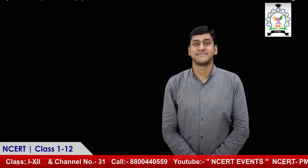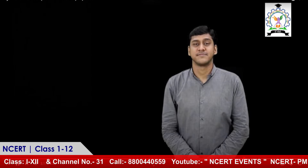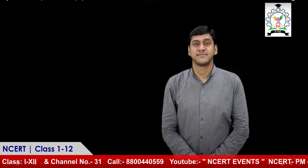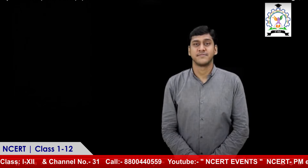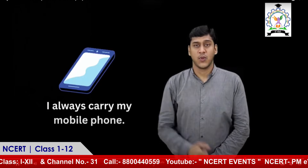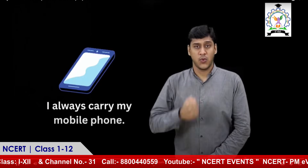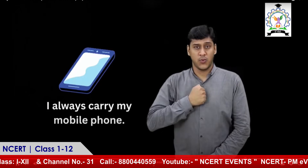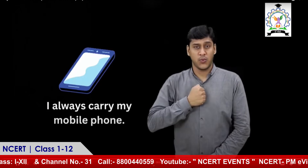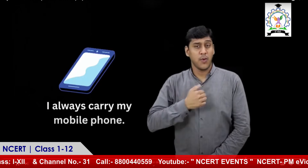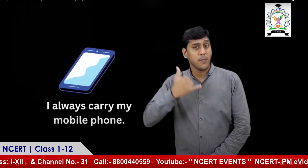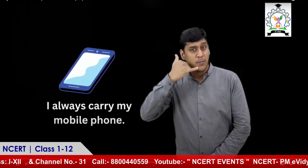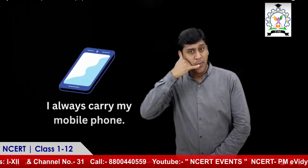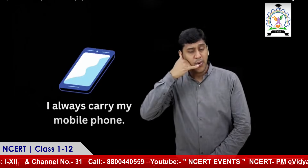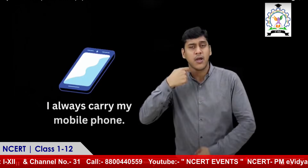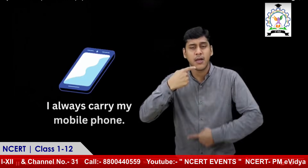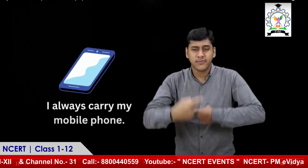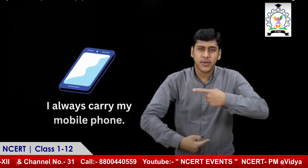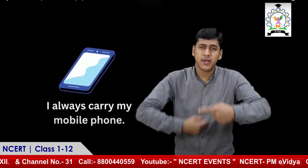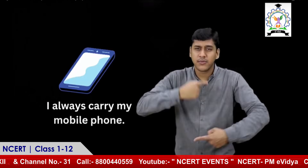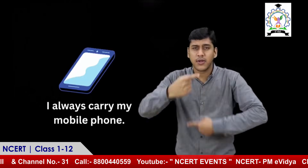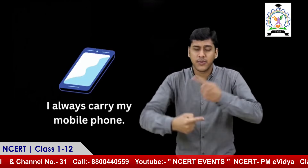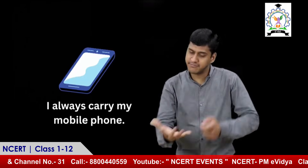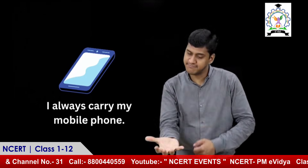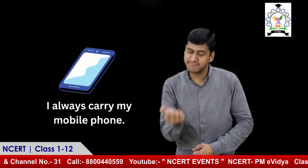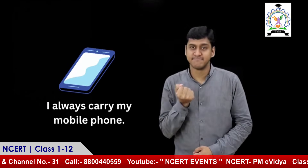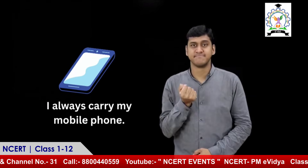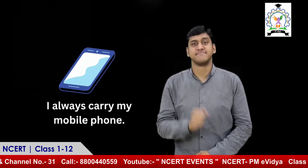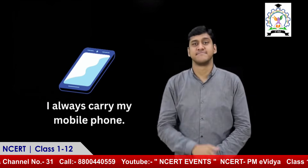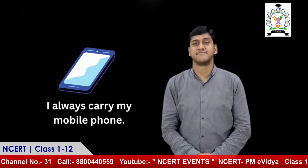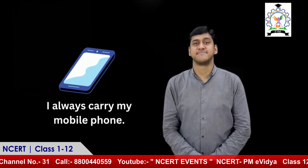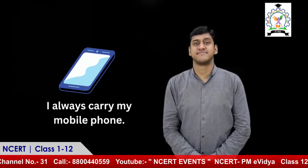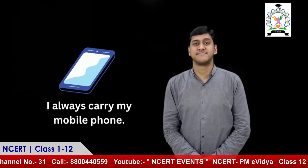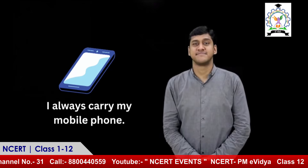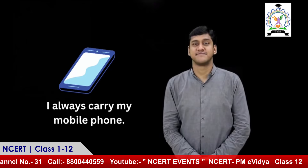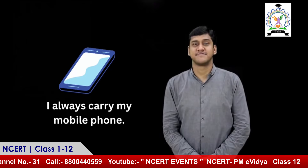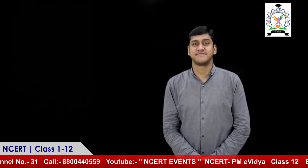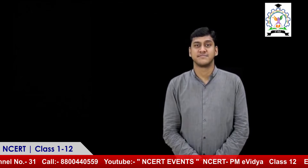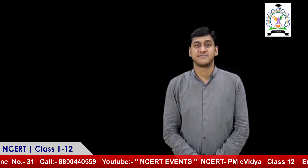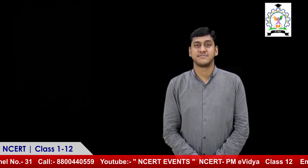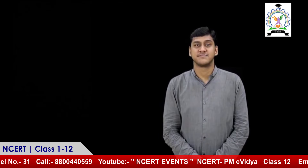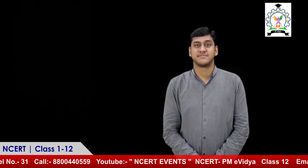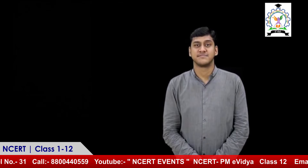लाकर, संकेत भी उसी प्रकार है। मैं हमेशा अपना फोन अपने पास रखता हूं।